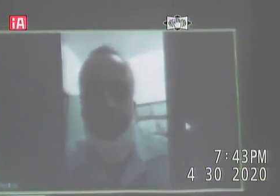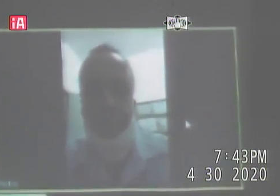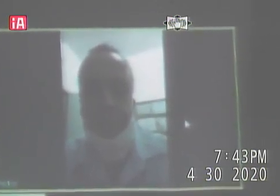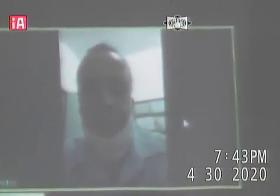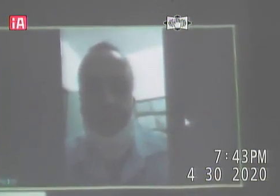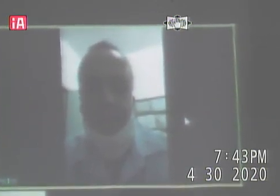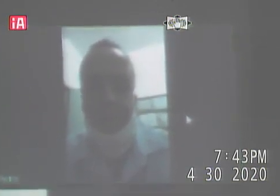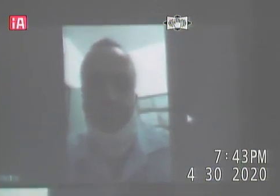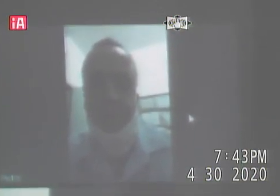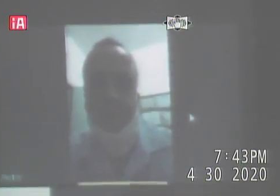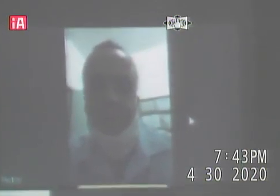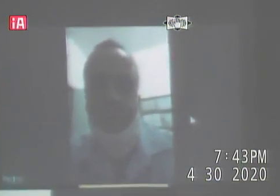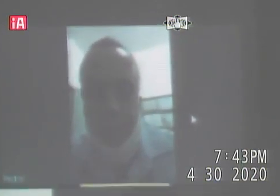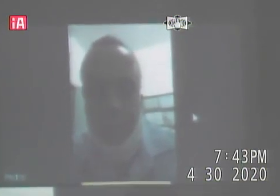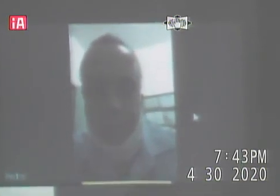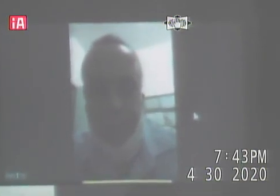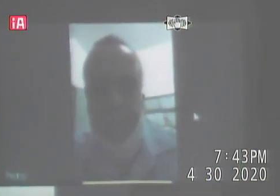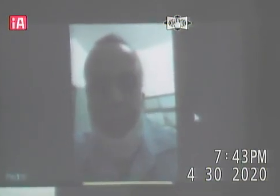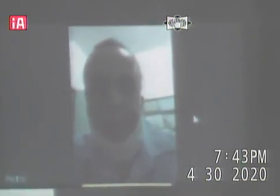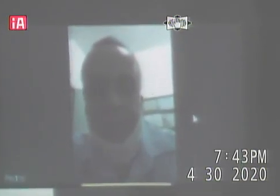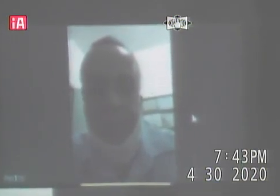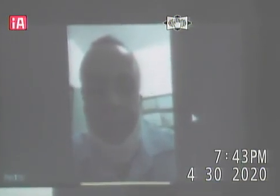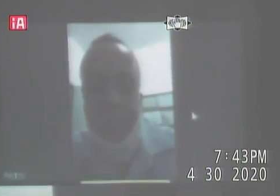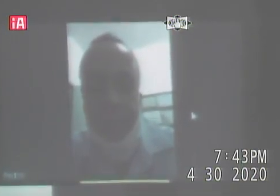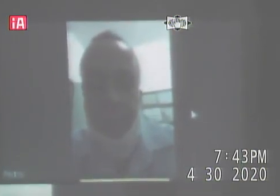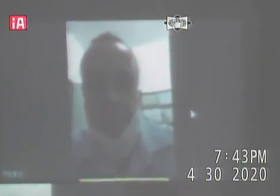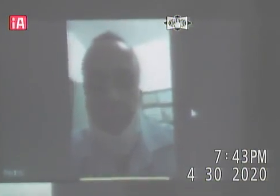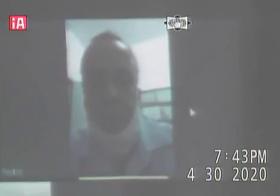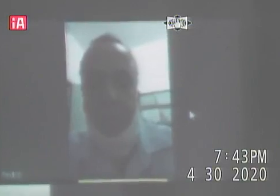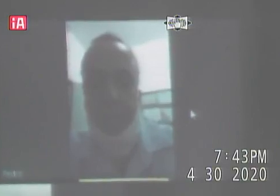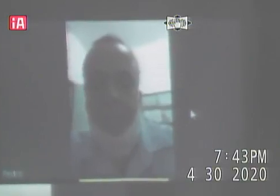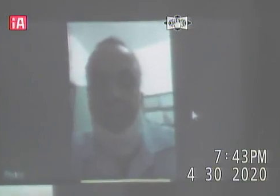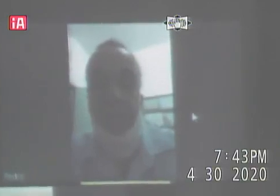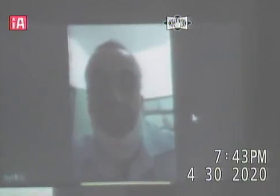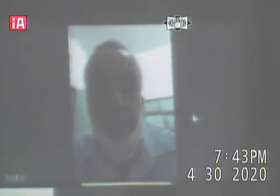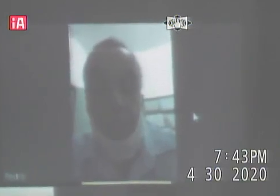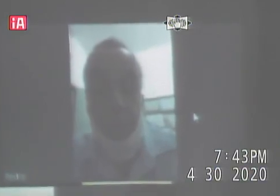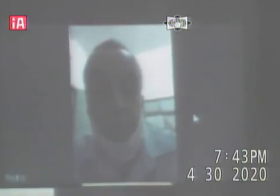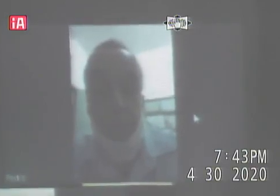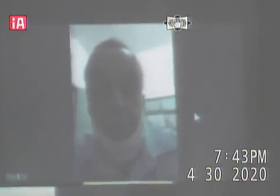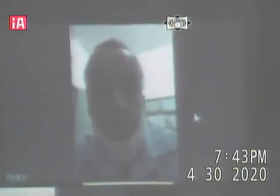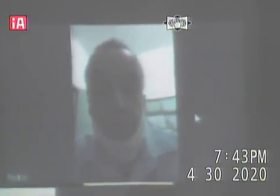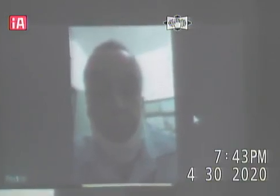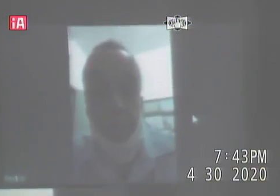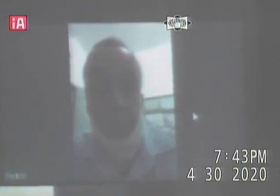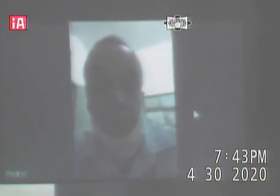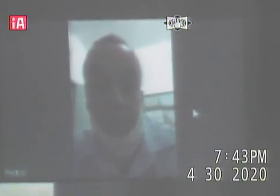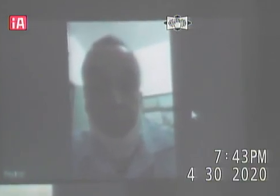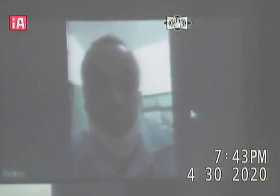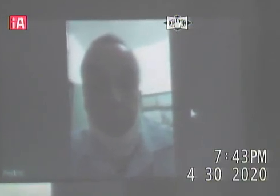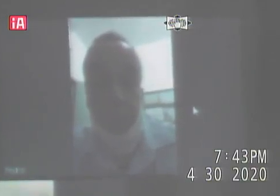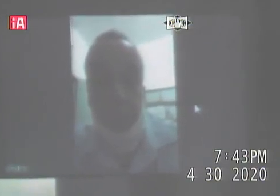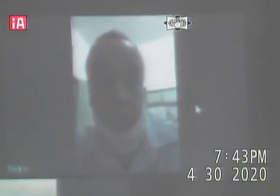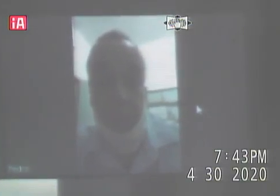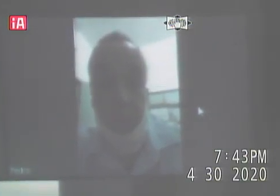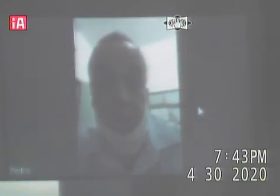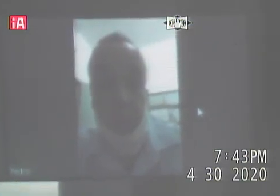tem direção, tem cidade que sabe organizar. E numa situação.